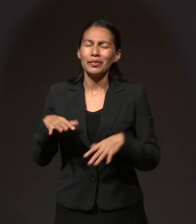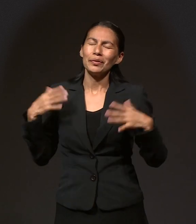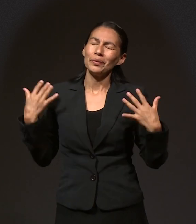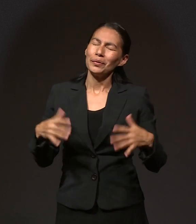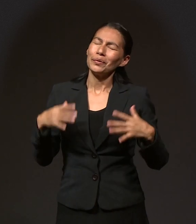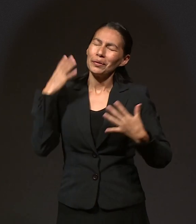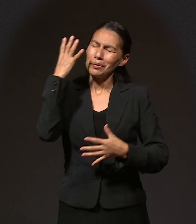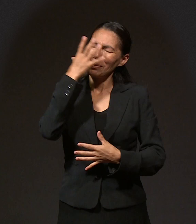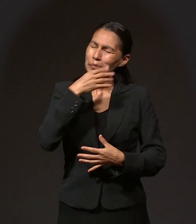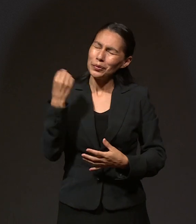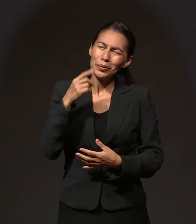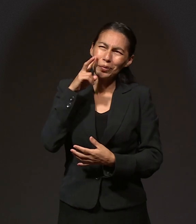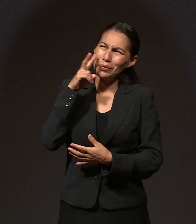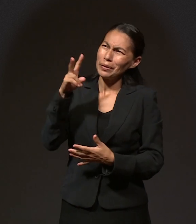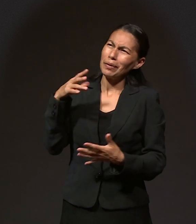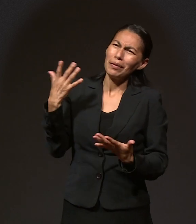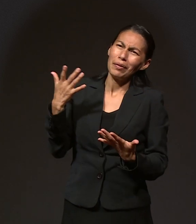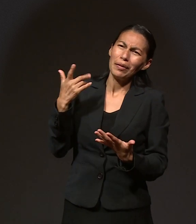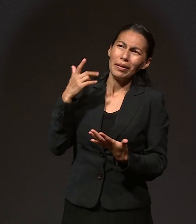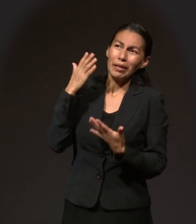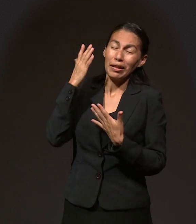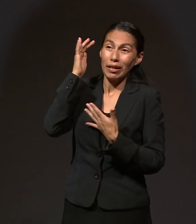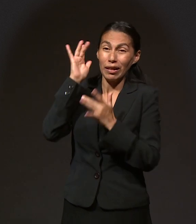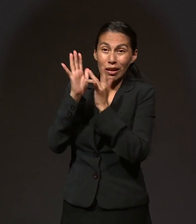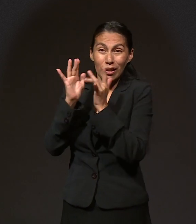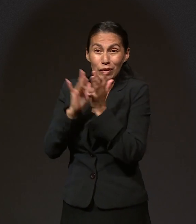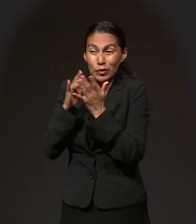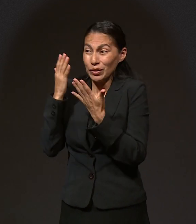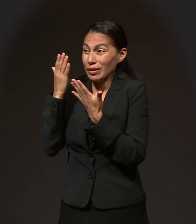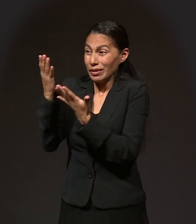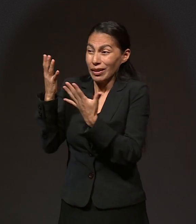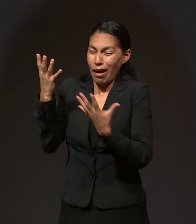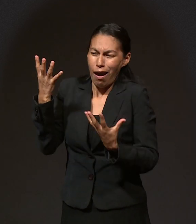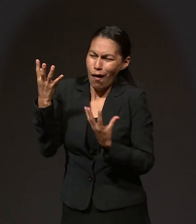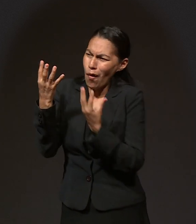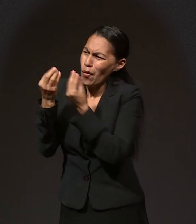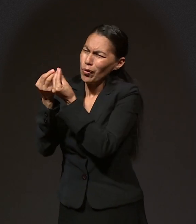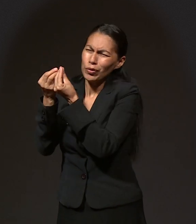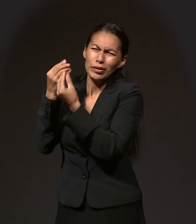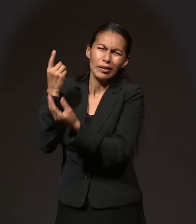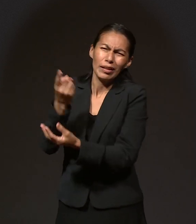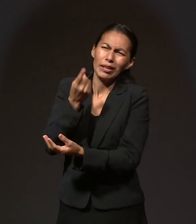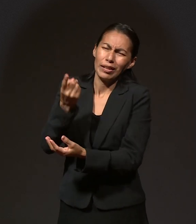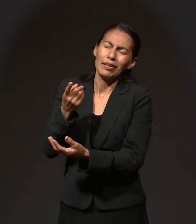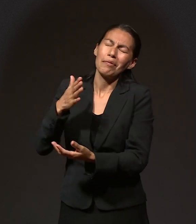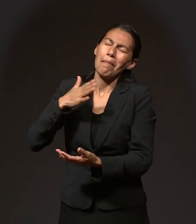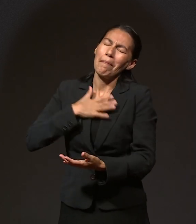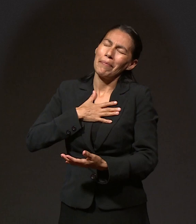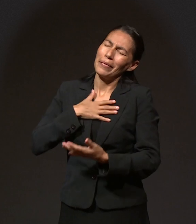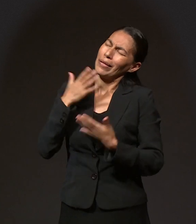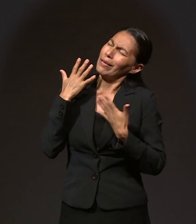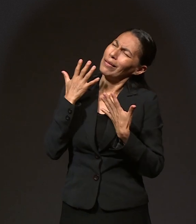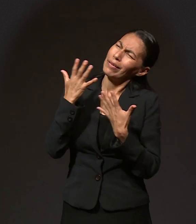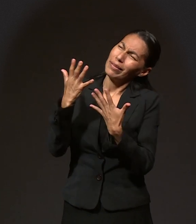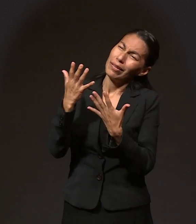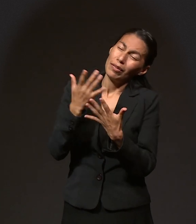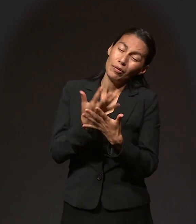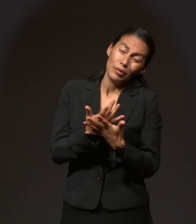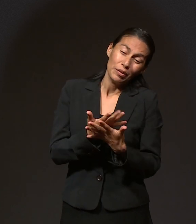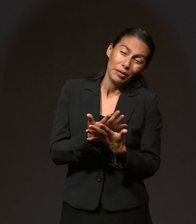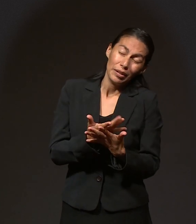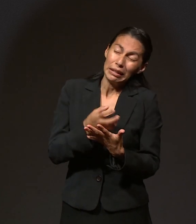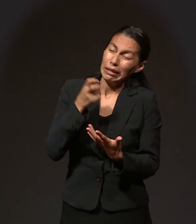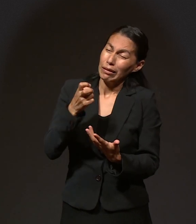nuestro destino, el deseo de Jesús, de estar con Él por la eternidad, nuestro más grande anhelo, que Jesús venga, la